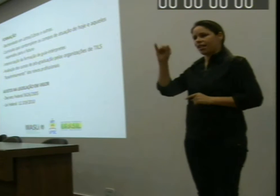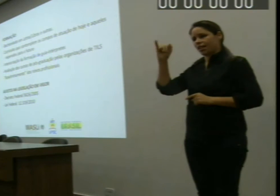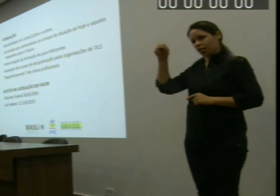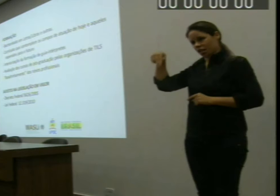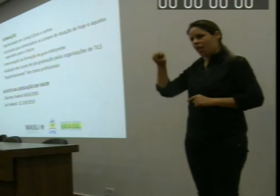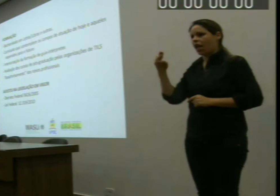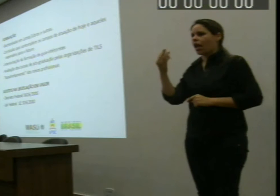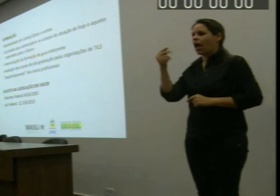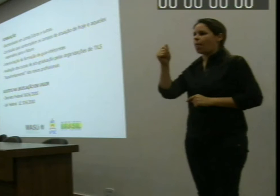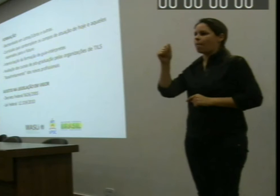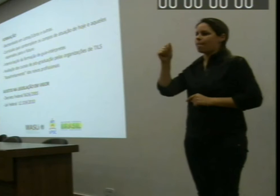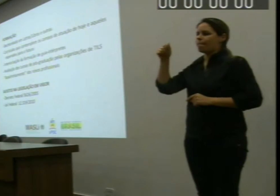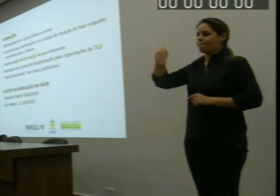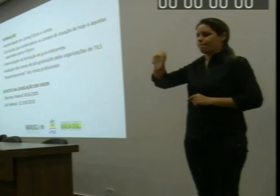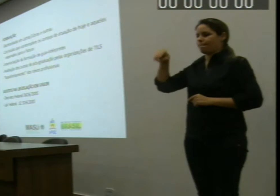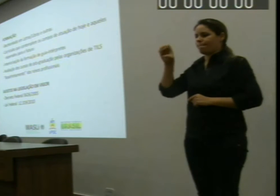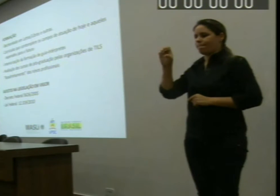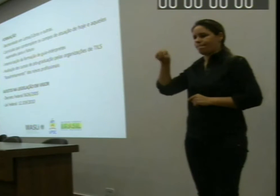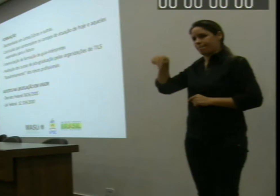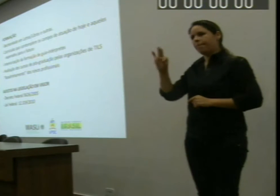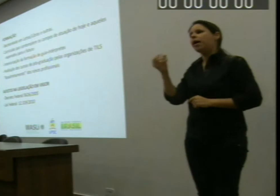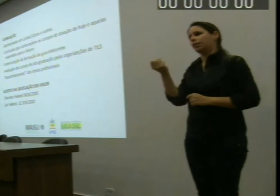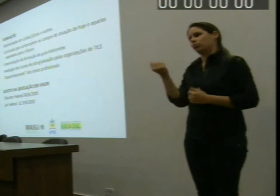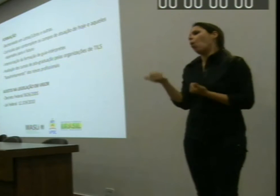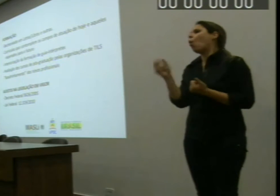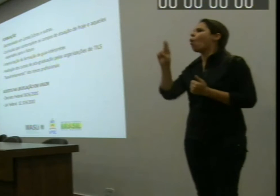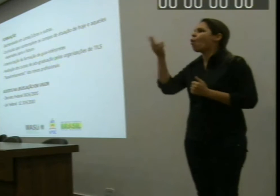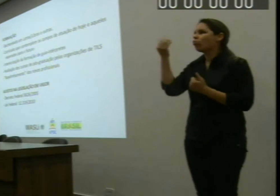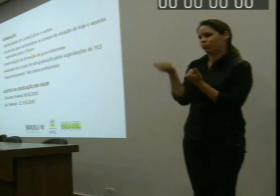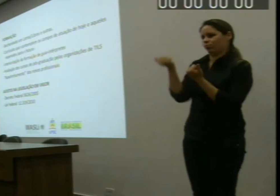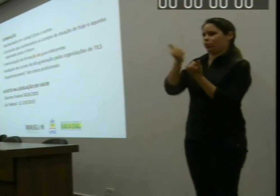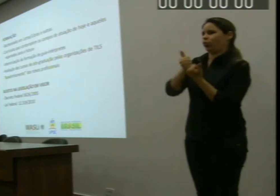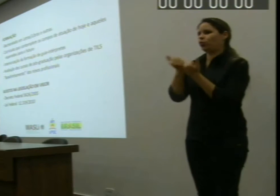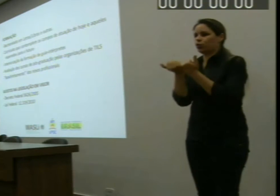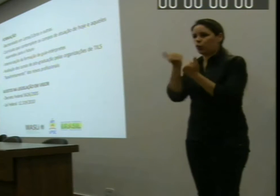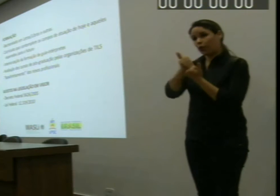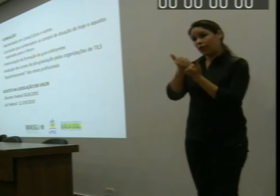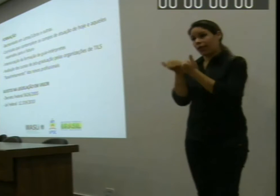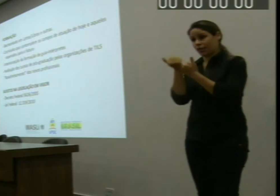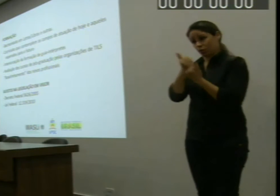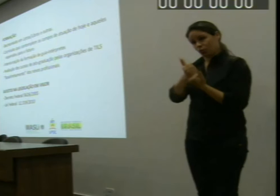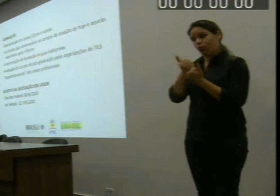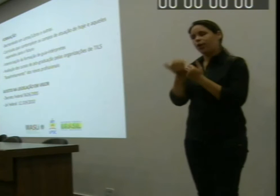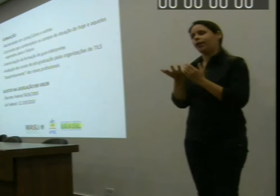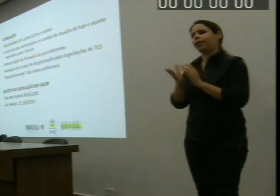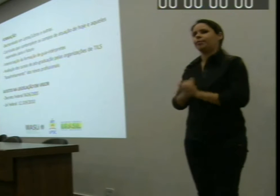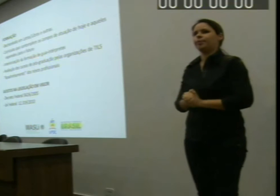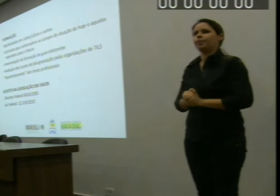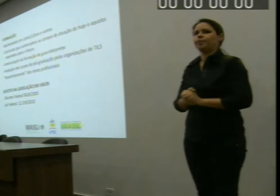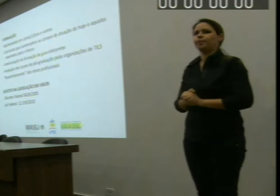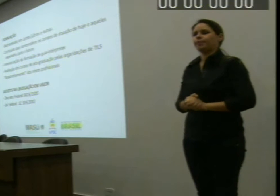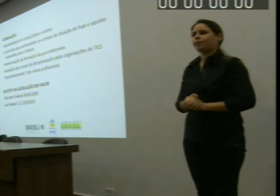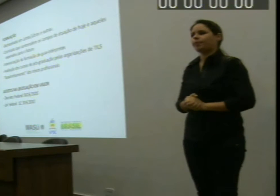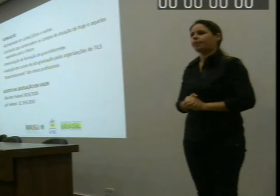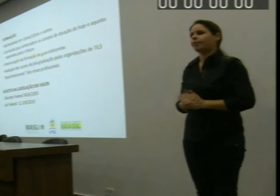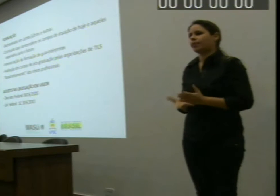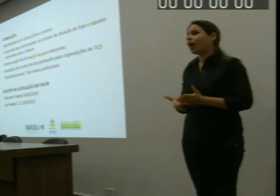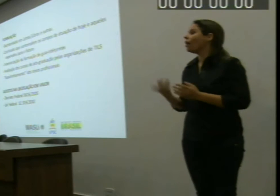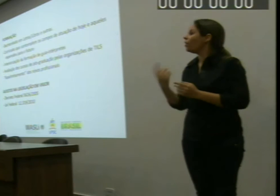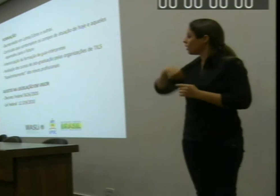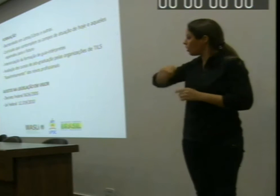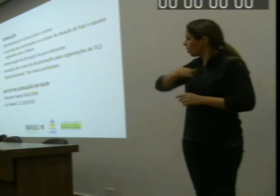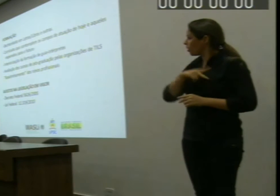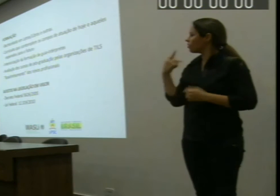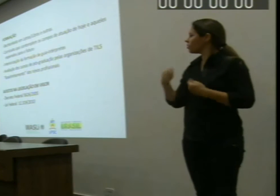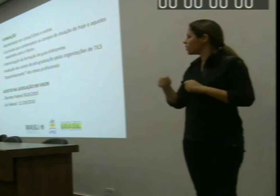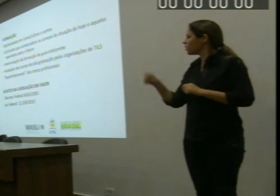ou a tutoria né a gente precisa começar a pensar em como fazer esses processos aqui no Brasil também entre os nossos colegas